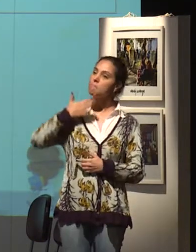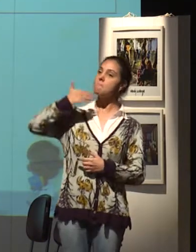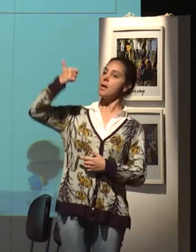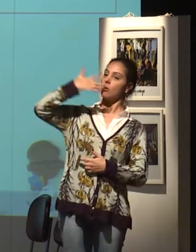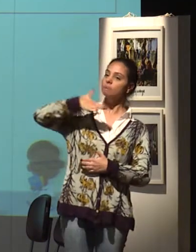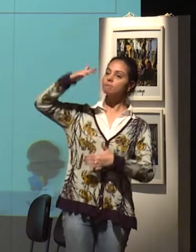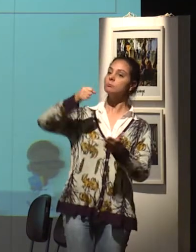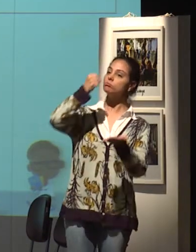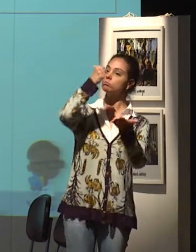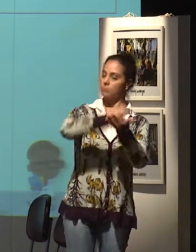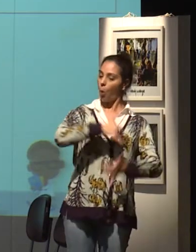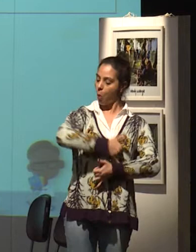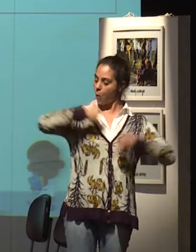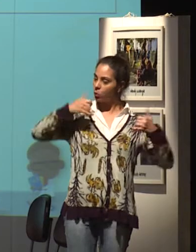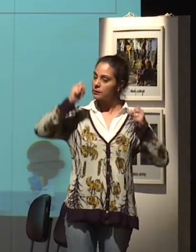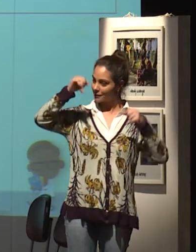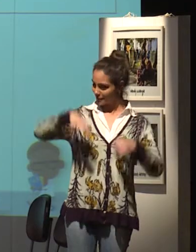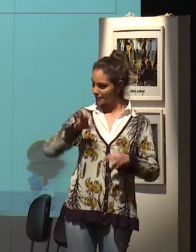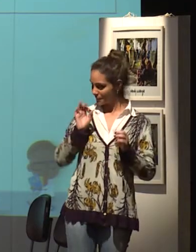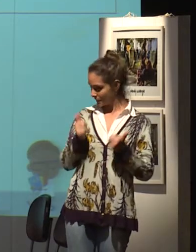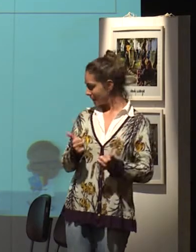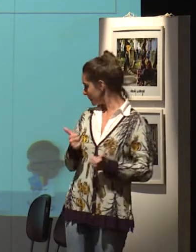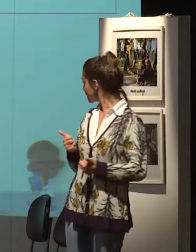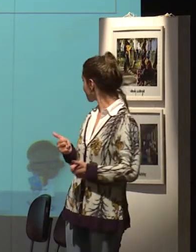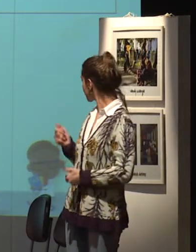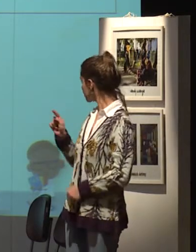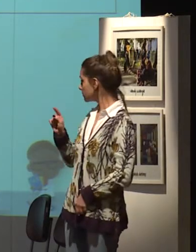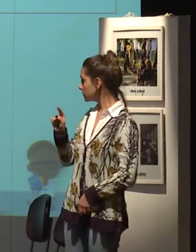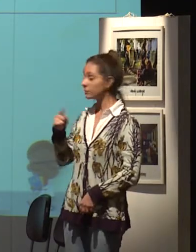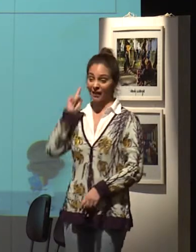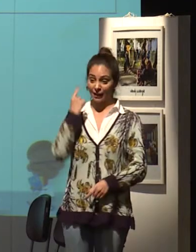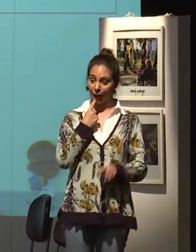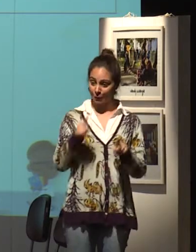o orgulho, que já tinha ali um orgulho em ser surdo.